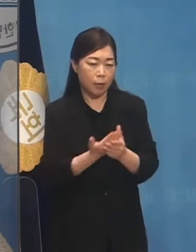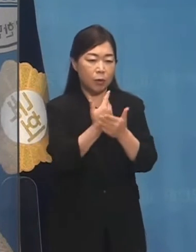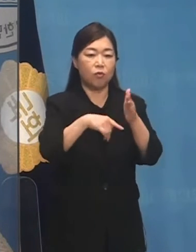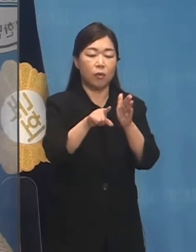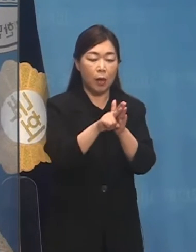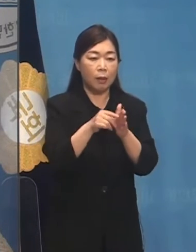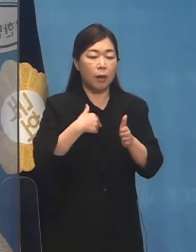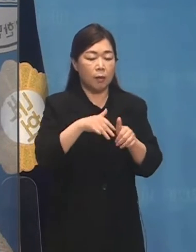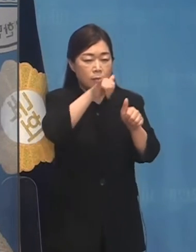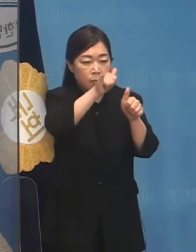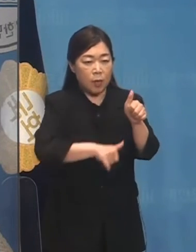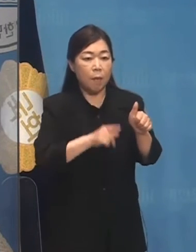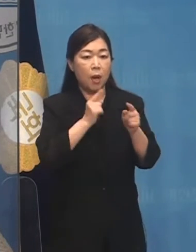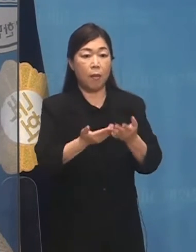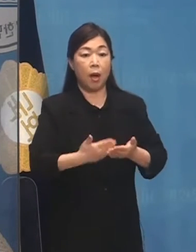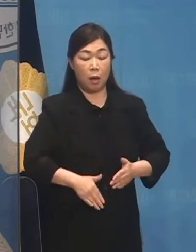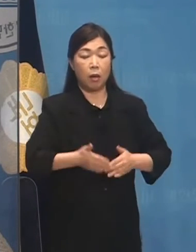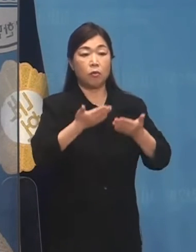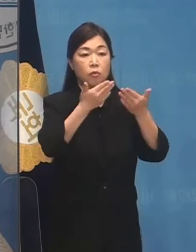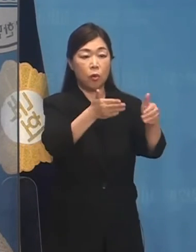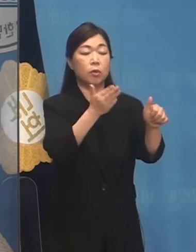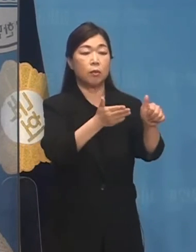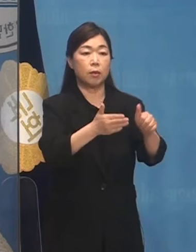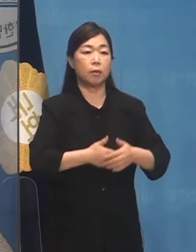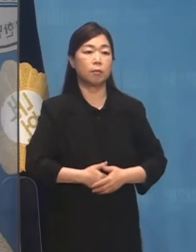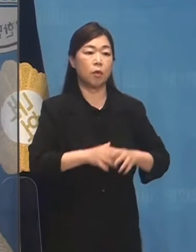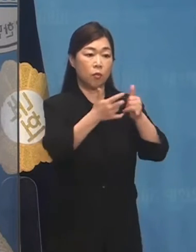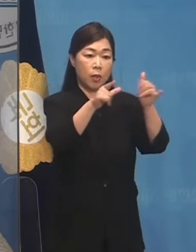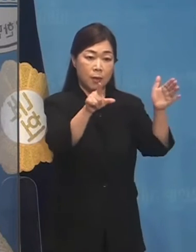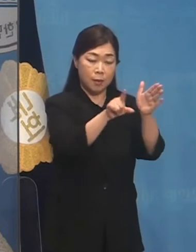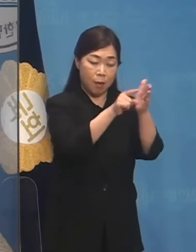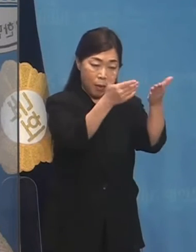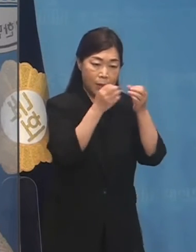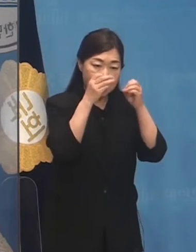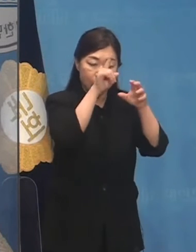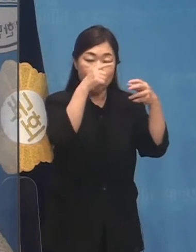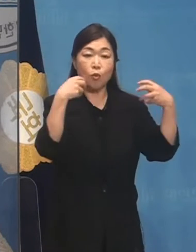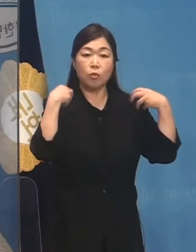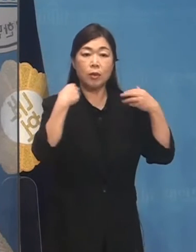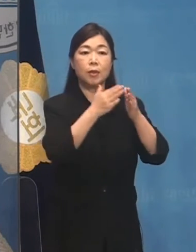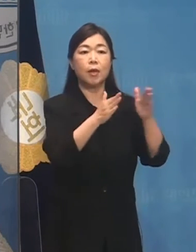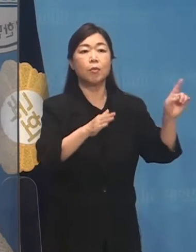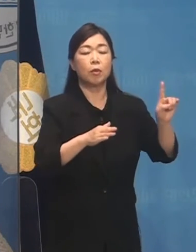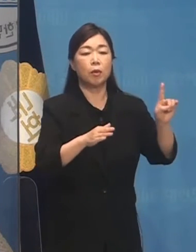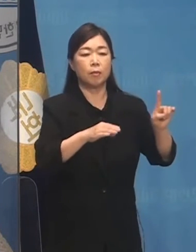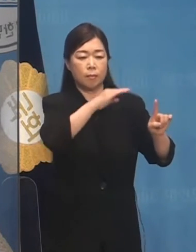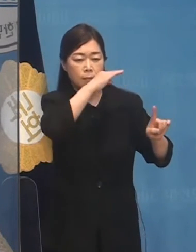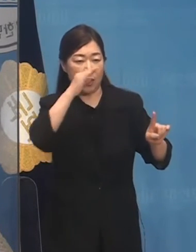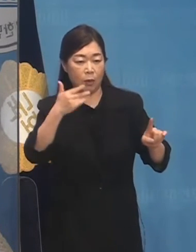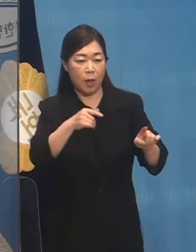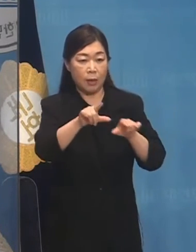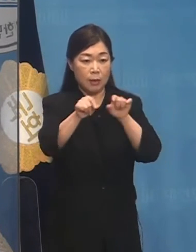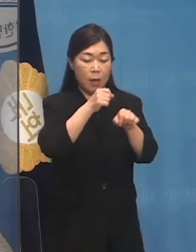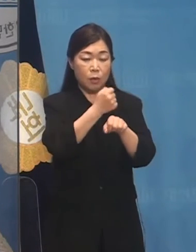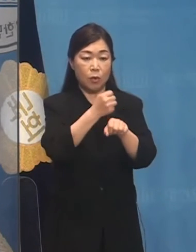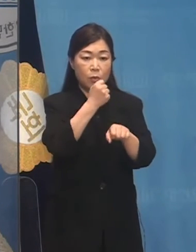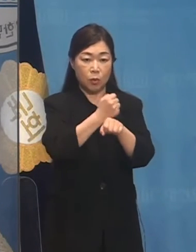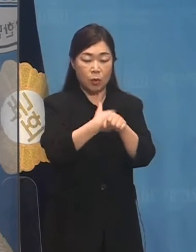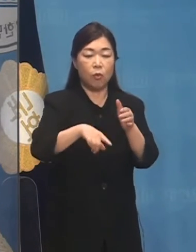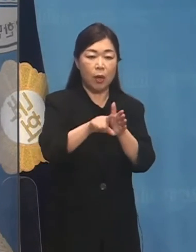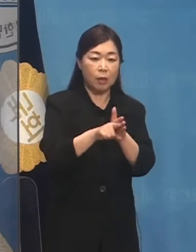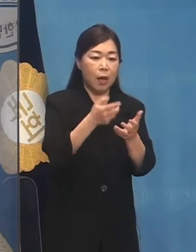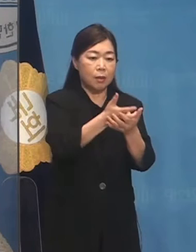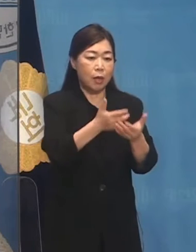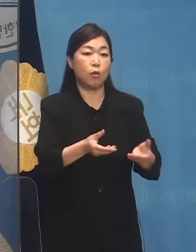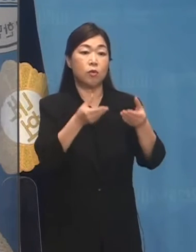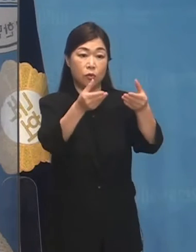저희의 충정을 알아주시기 바랍니다. 국민에게 신뢰받는 새 정부 출범은 제대로 된 인사청문회를 위한 자료 제출